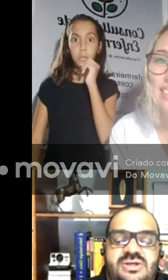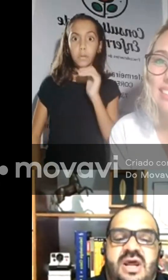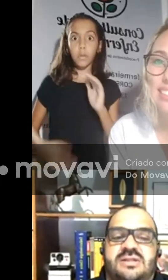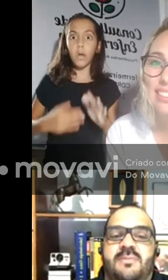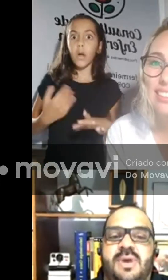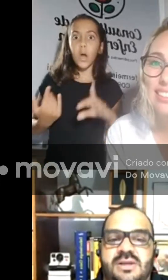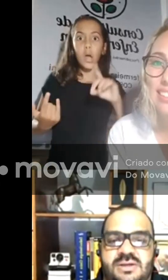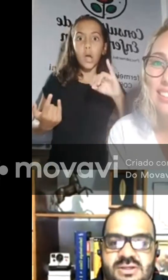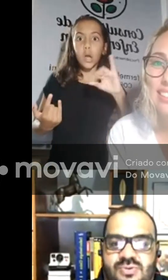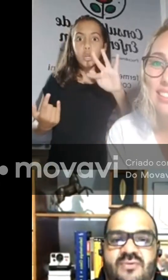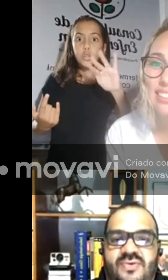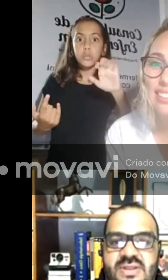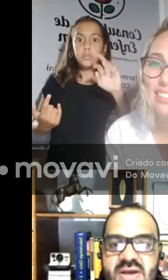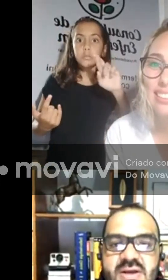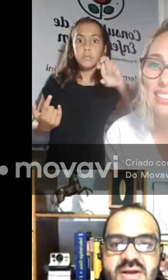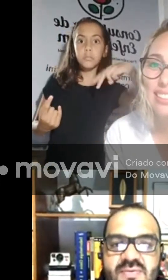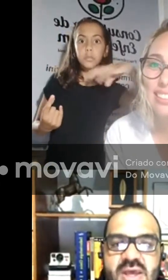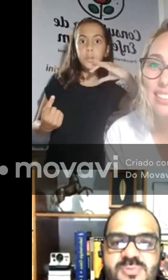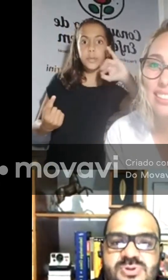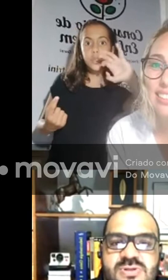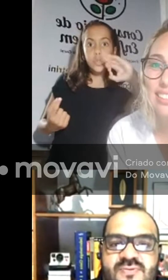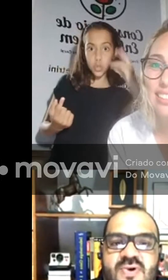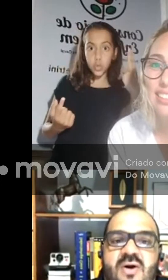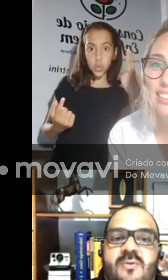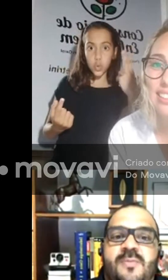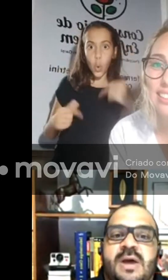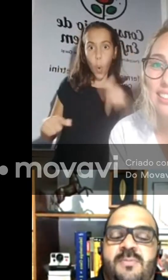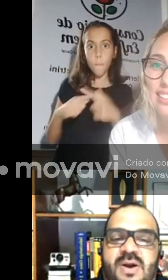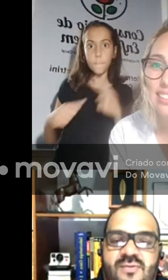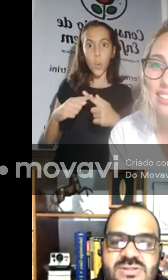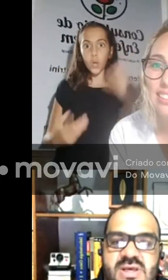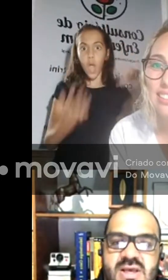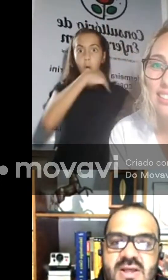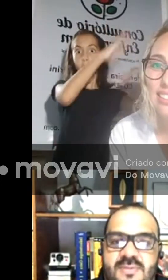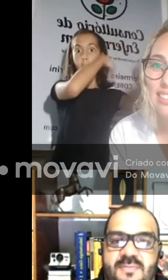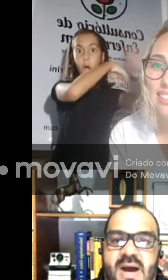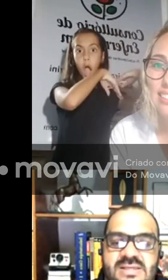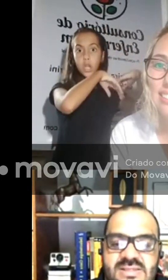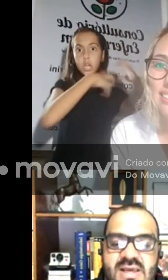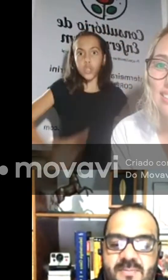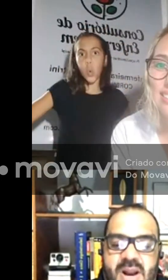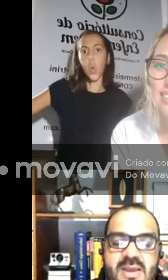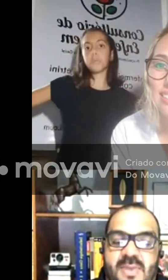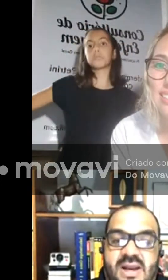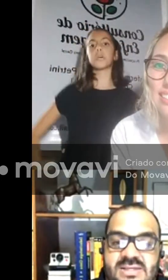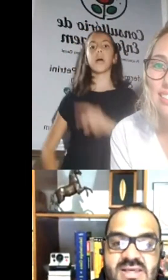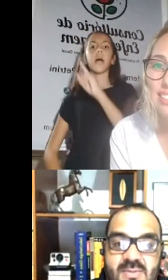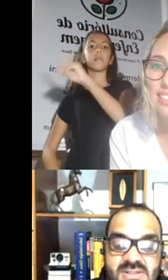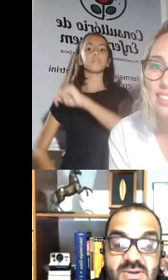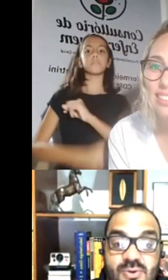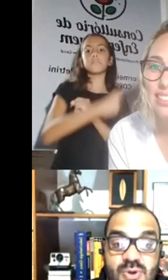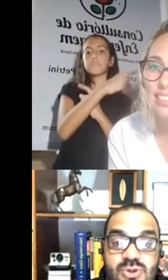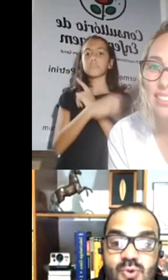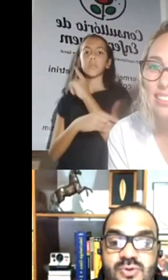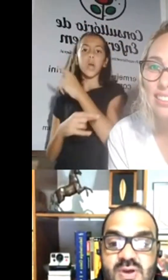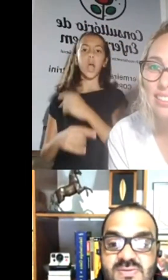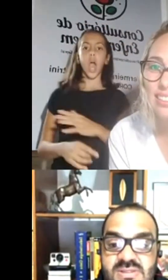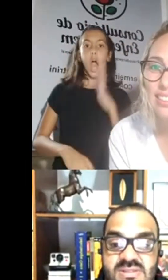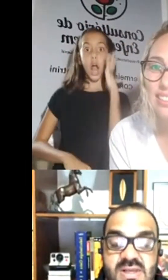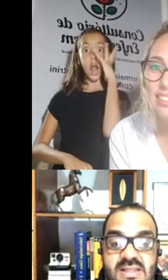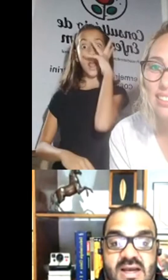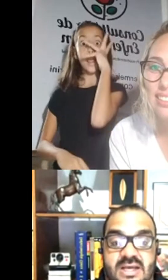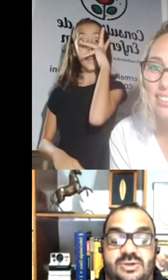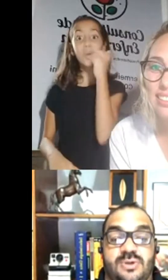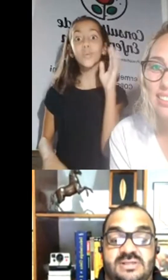influenciar diretamente na sua vida. Né? As pessoas vão para você para emagrecer, mas não no intuito, às